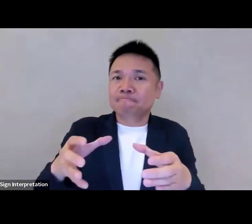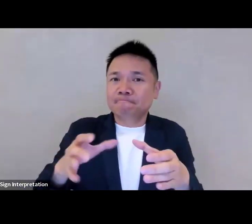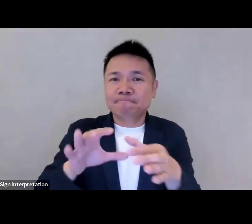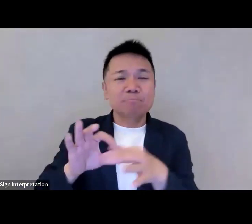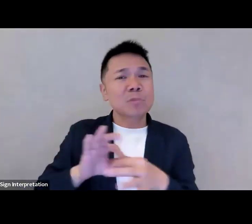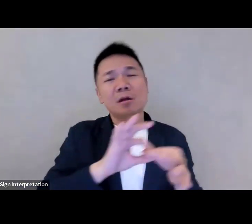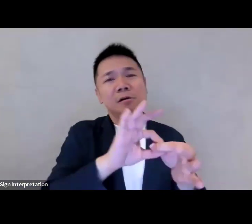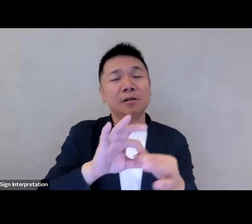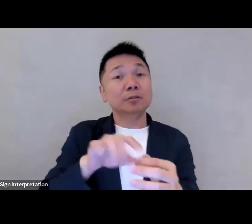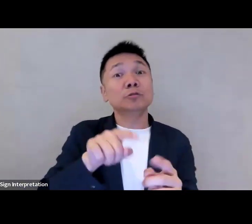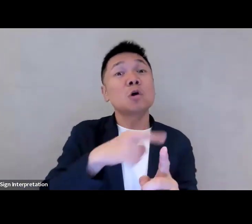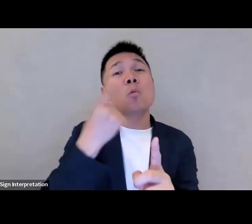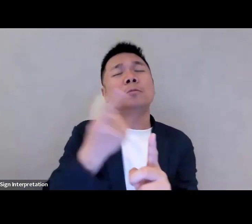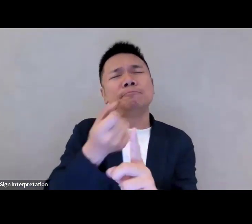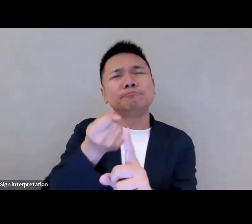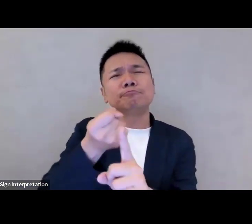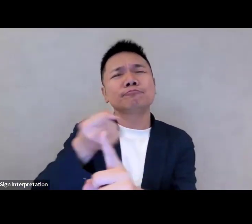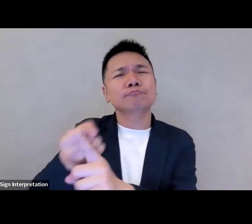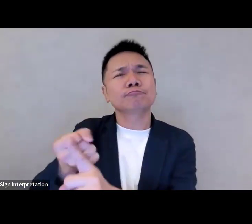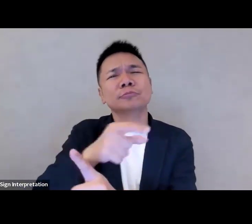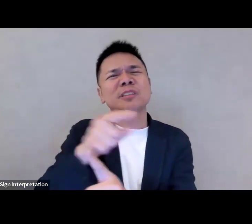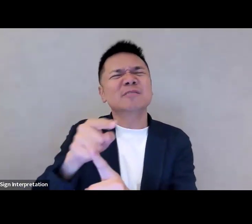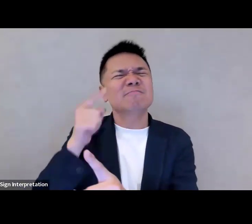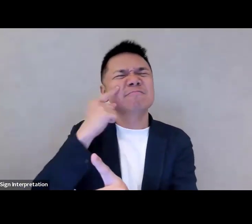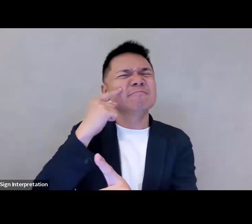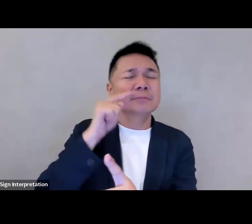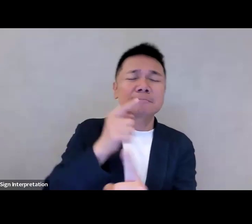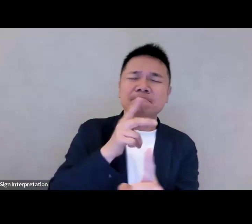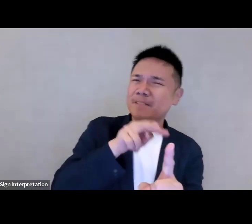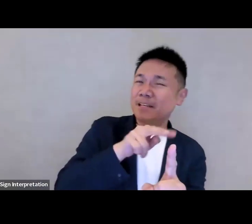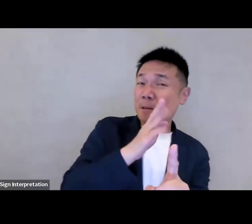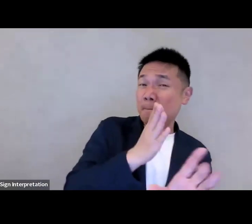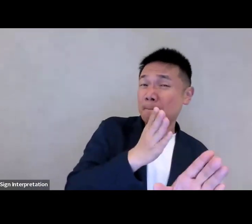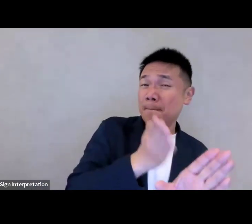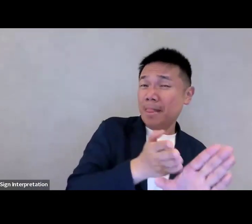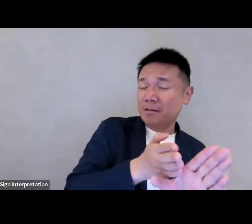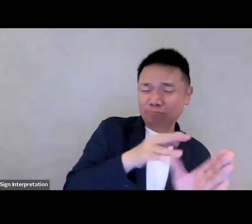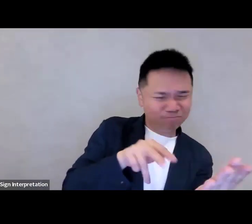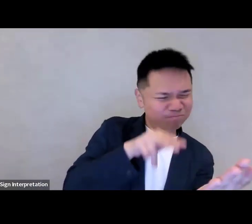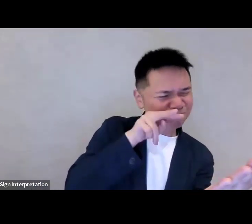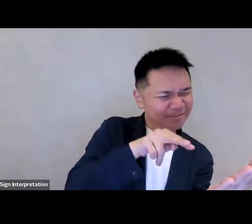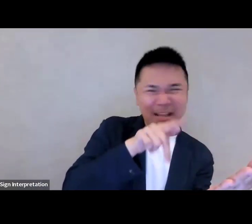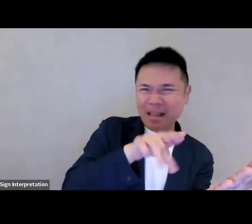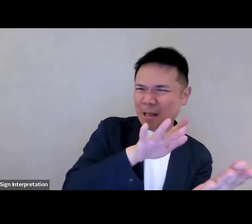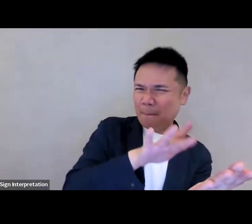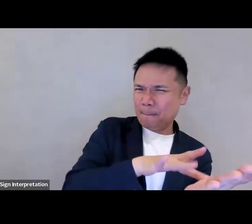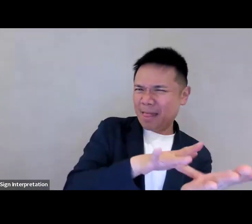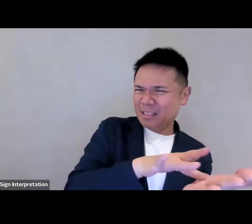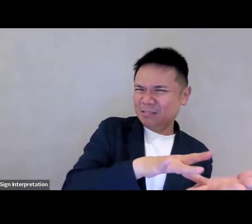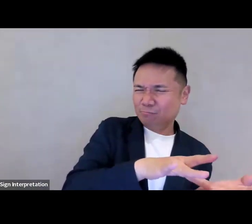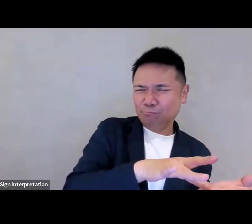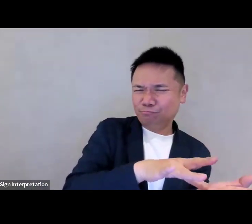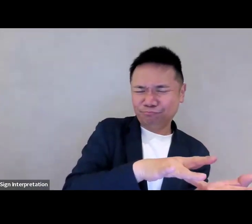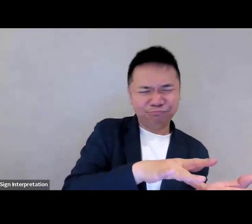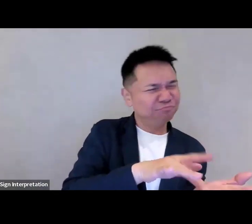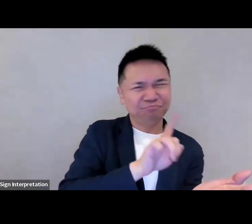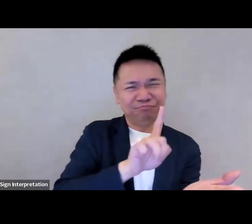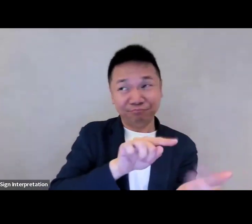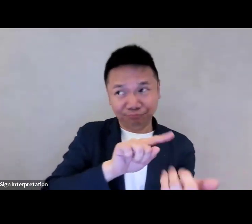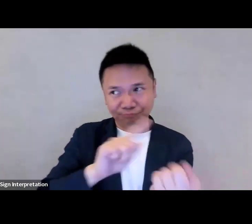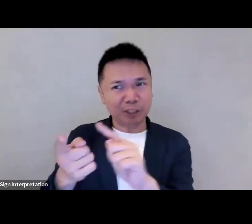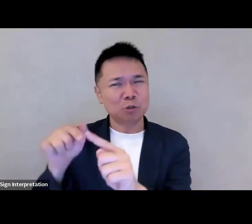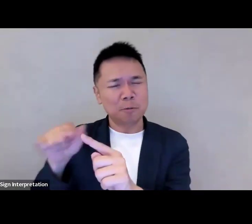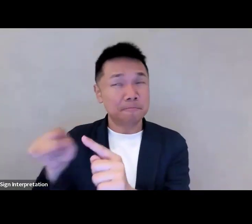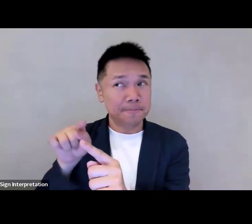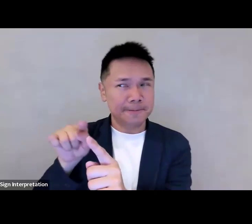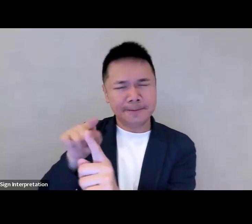而且他不是自己一个，他是一个非常非常有强大意念的